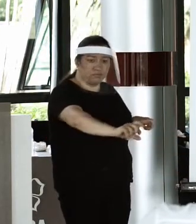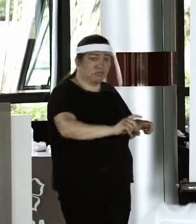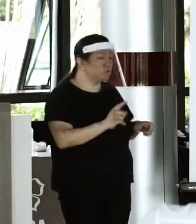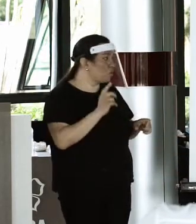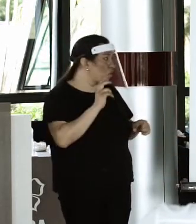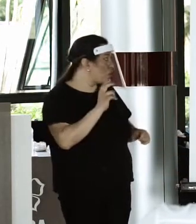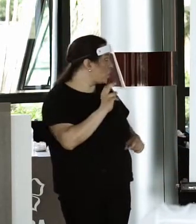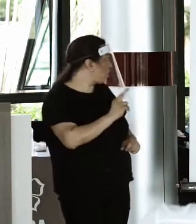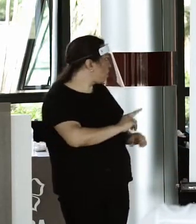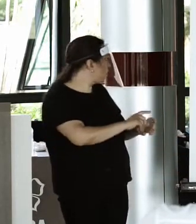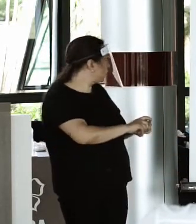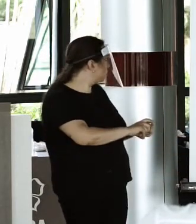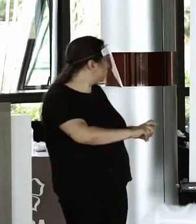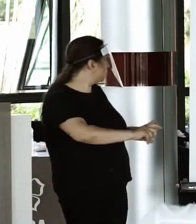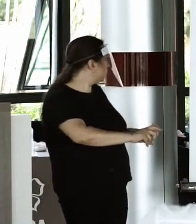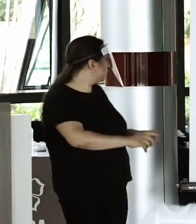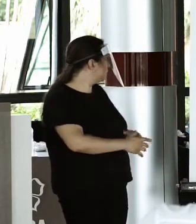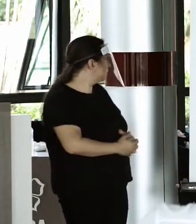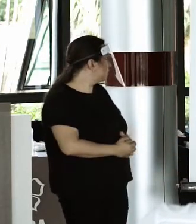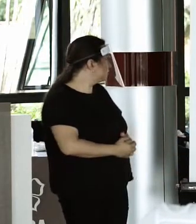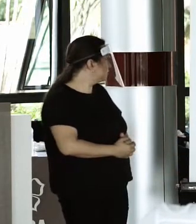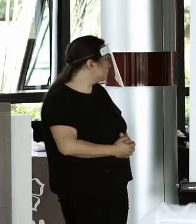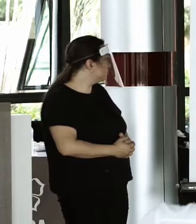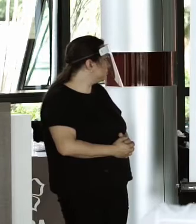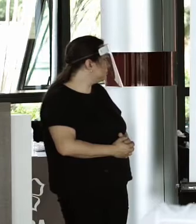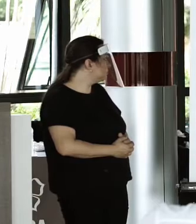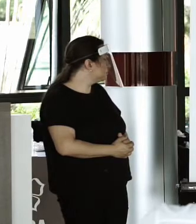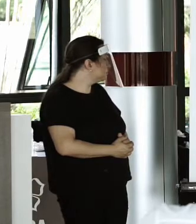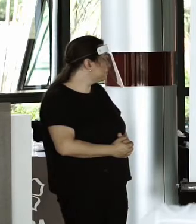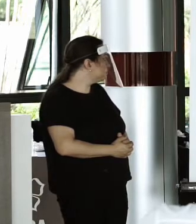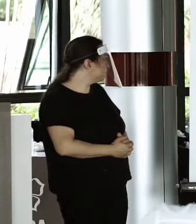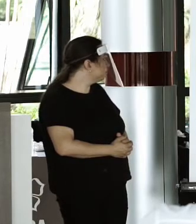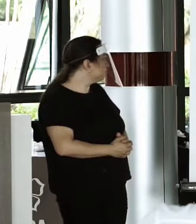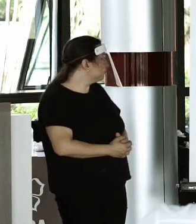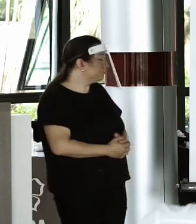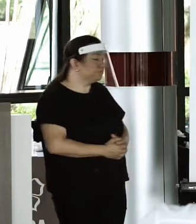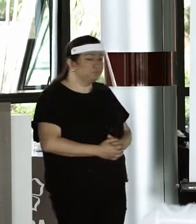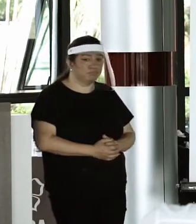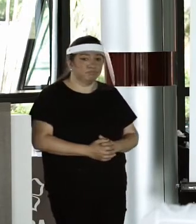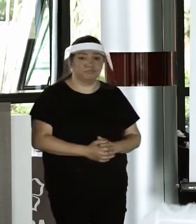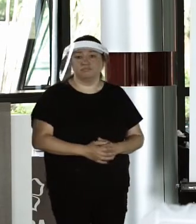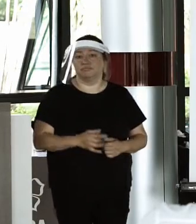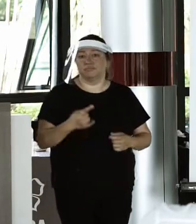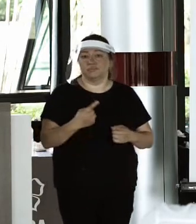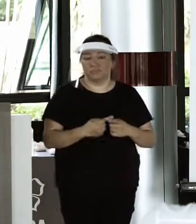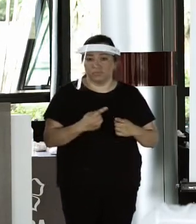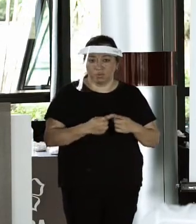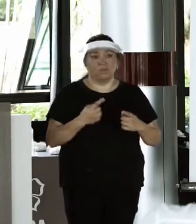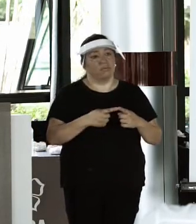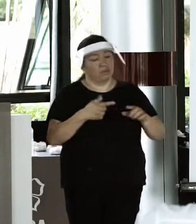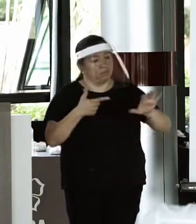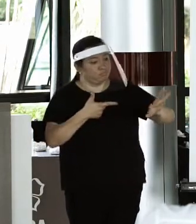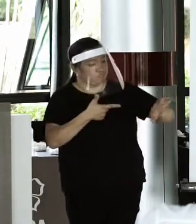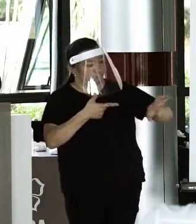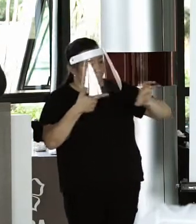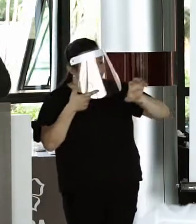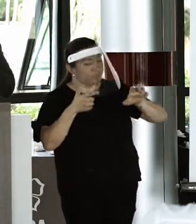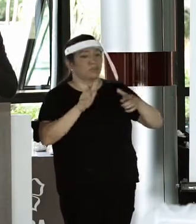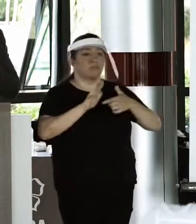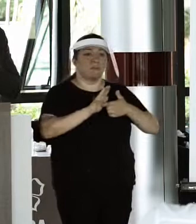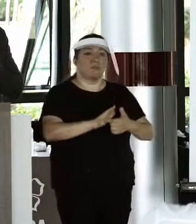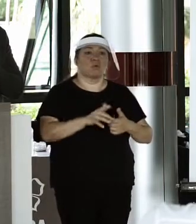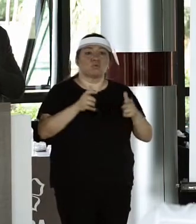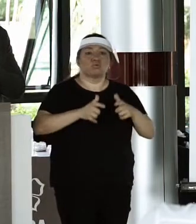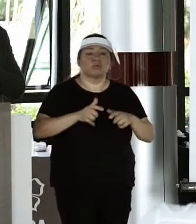Olha a infiltração aqui, ó. Dá para ver bem a região de infiltração. Por quê? A termografia me mostra uma região